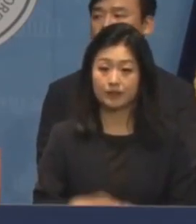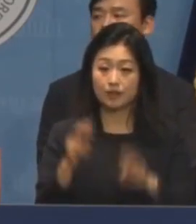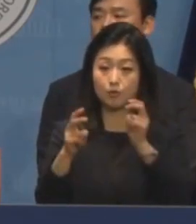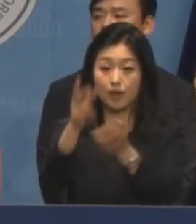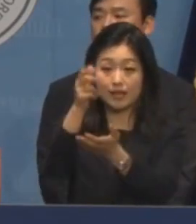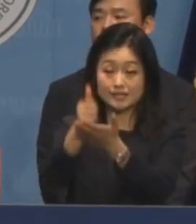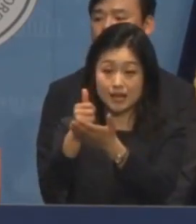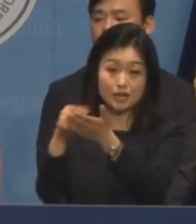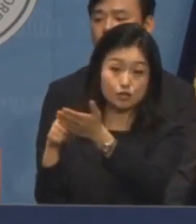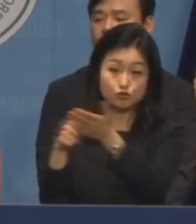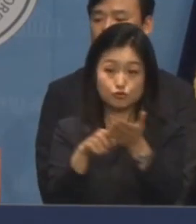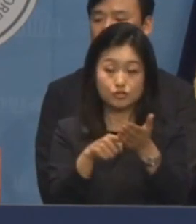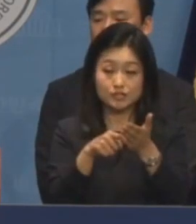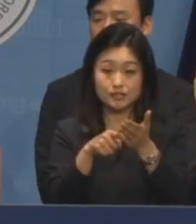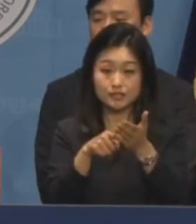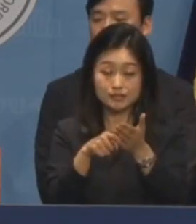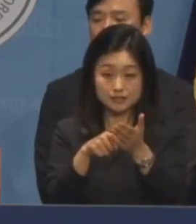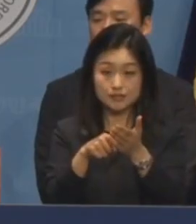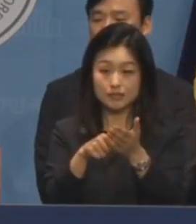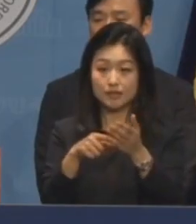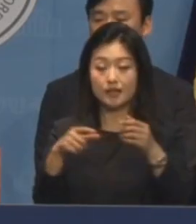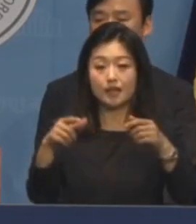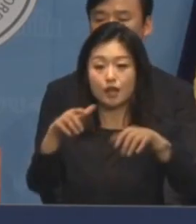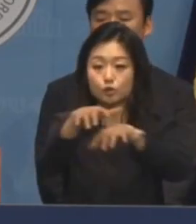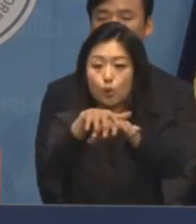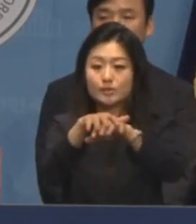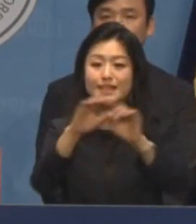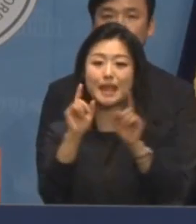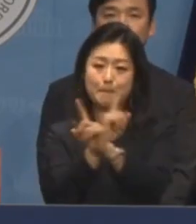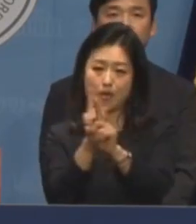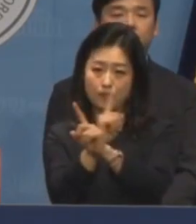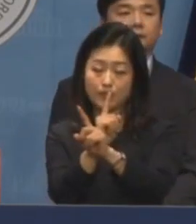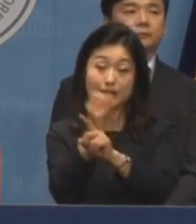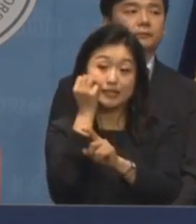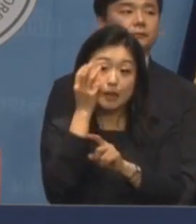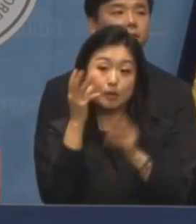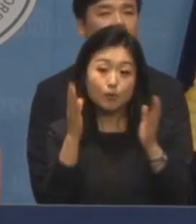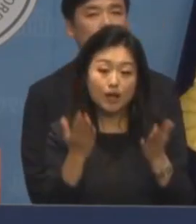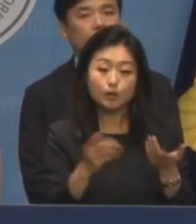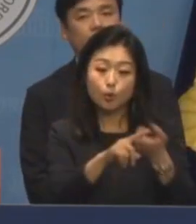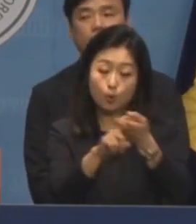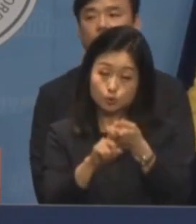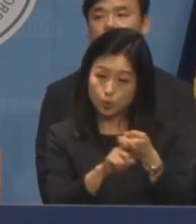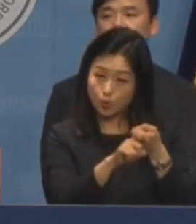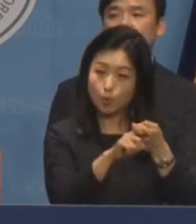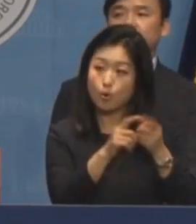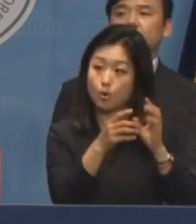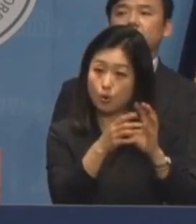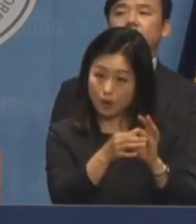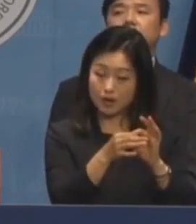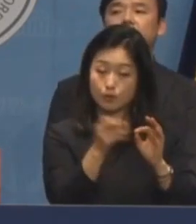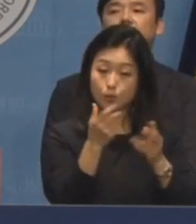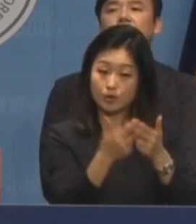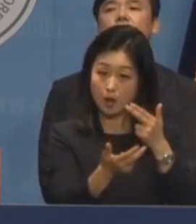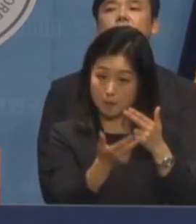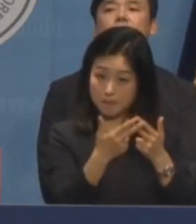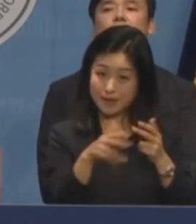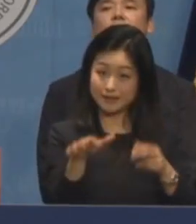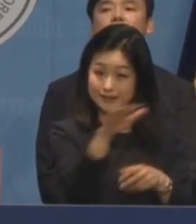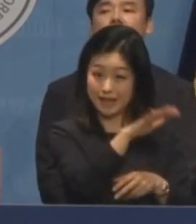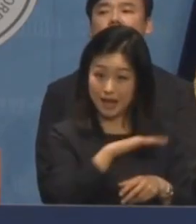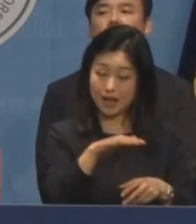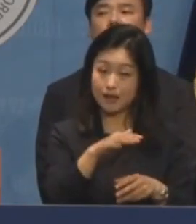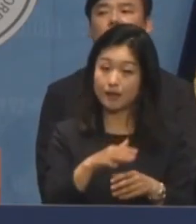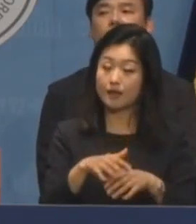추진하는 조직 개편이 있었습니다. 지난 석 달 동안 KBS의 여러 노조와 협회를 불문하고 한